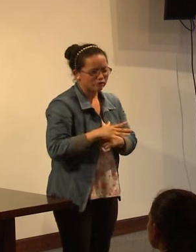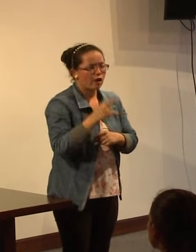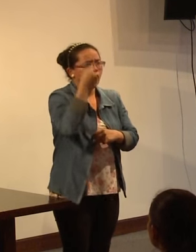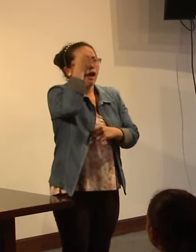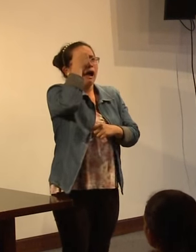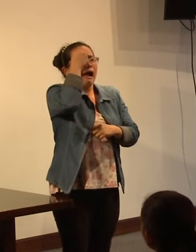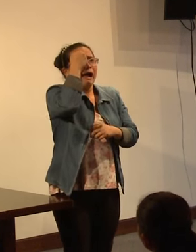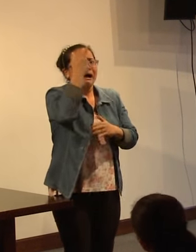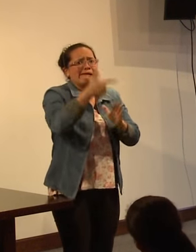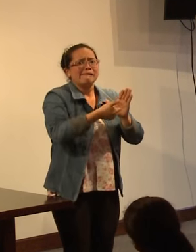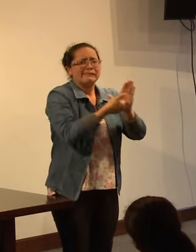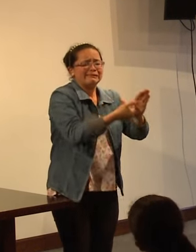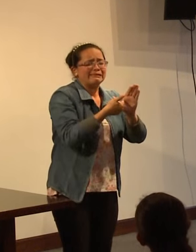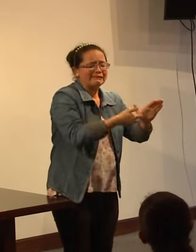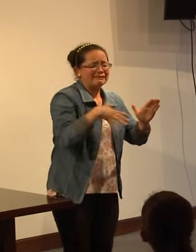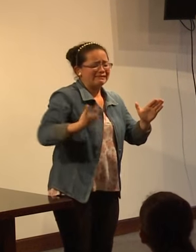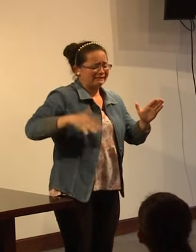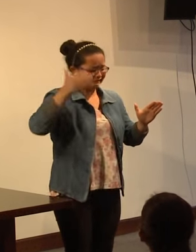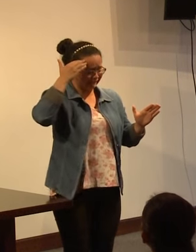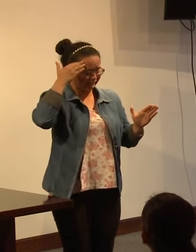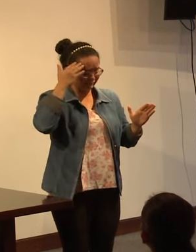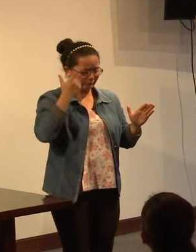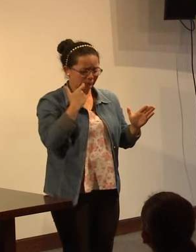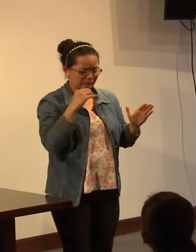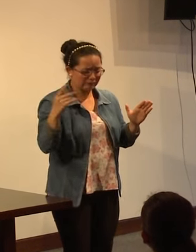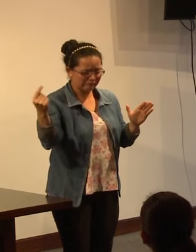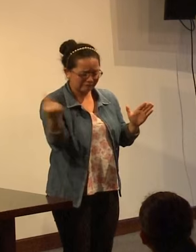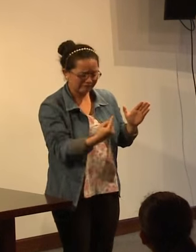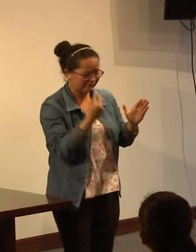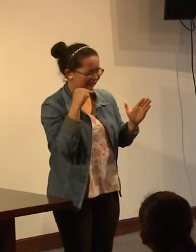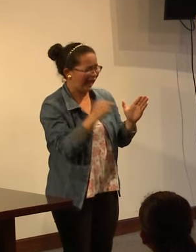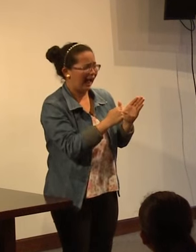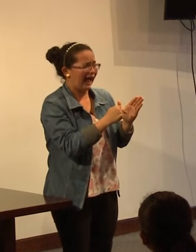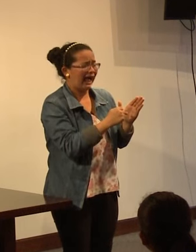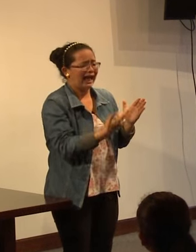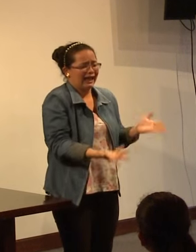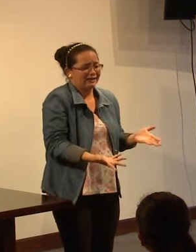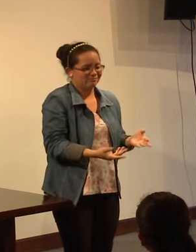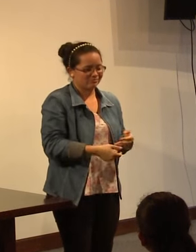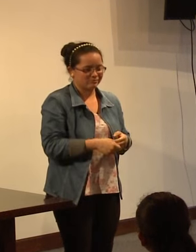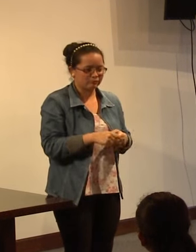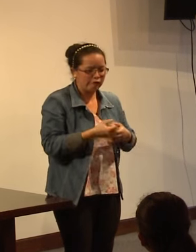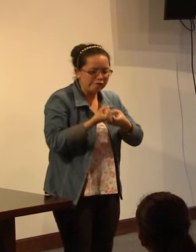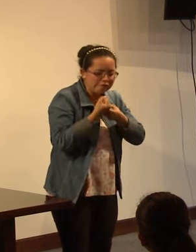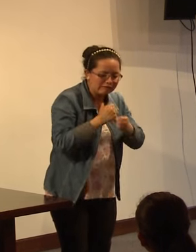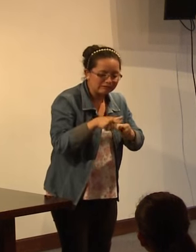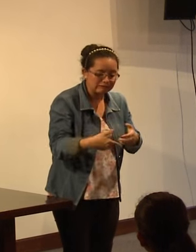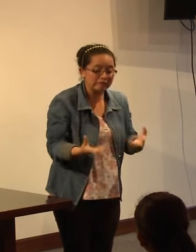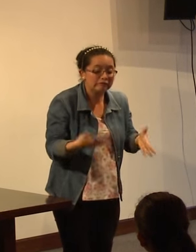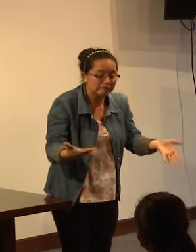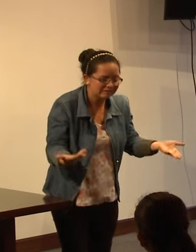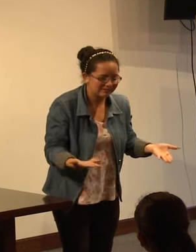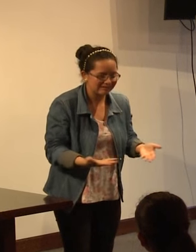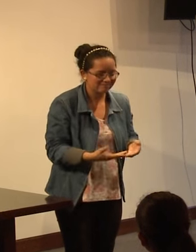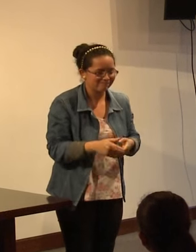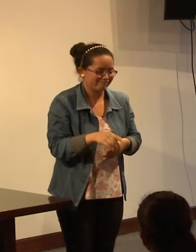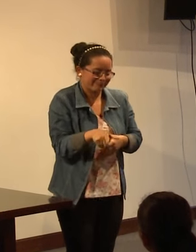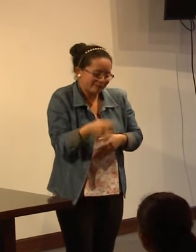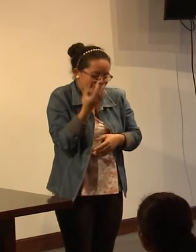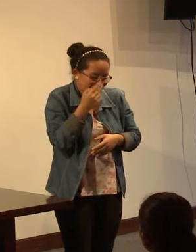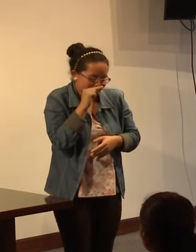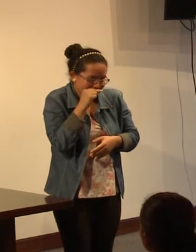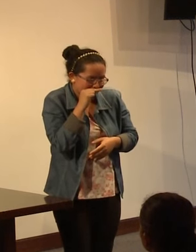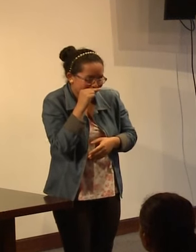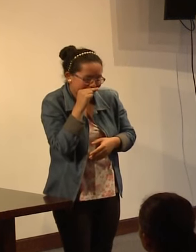pensando en que me toca tener una presentación para tal día, entonces me tiene que salir súper bonito, y uno lo que hace es atropellar un proceso, forzando a unos niños que de pronto ni siquiera están preparados para